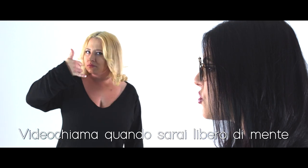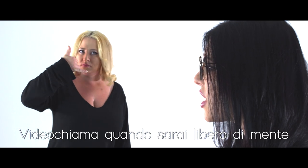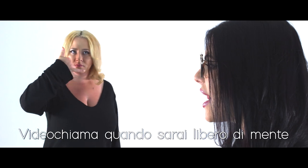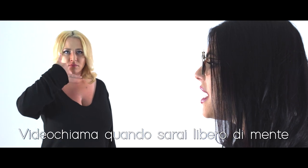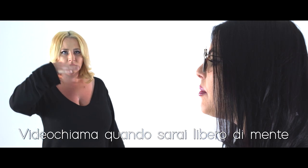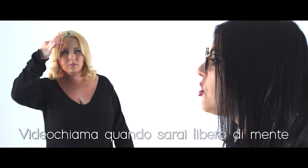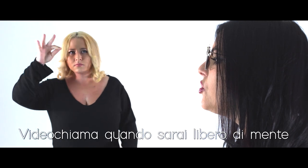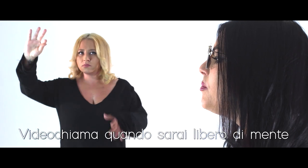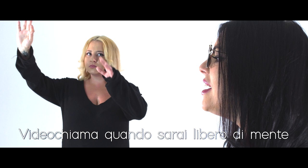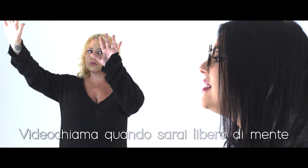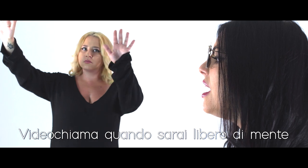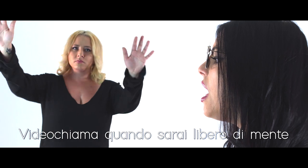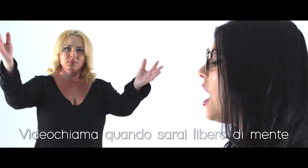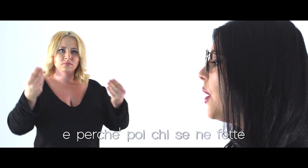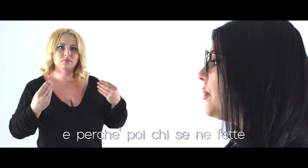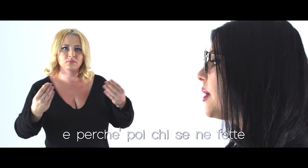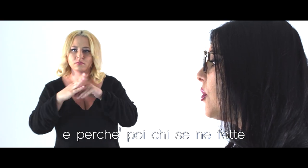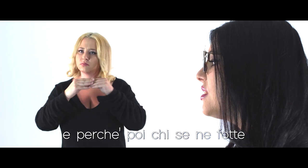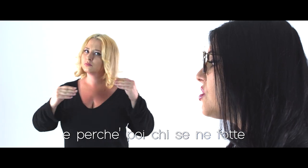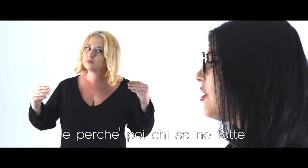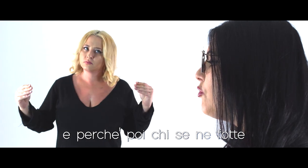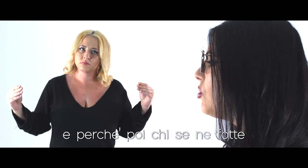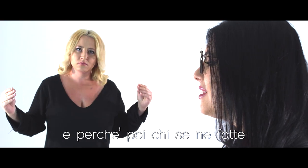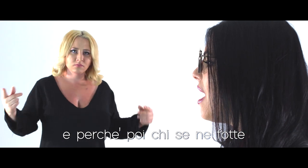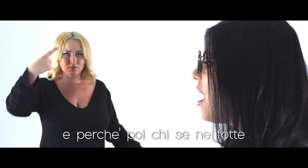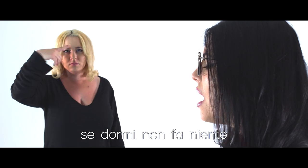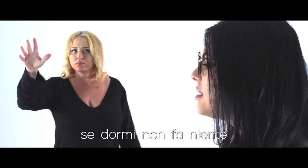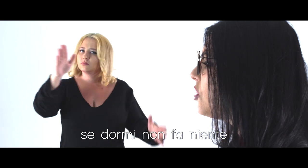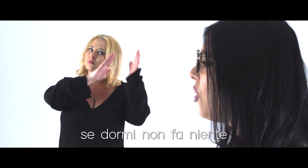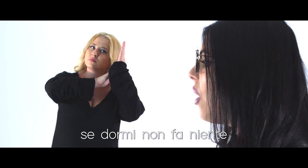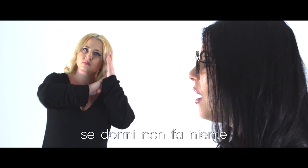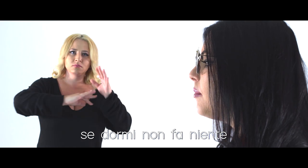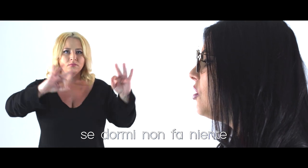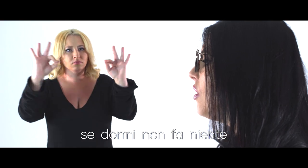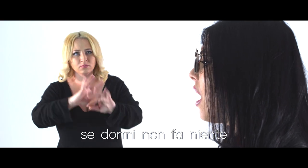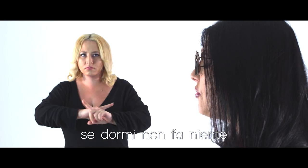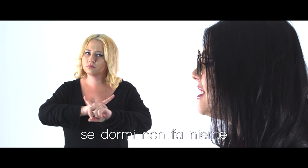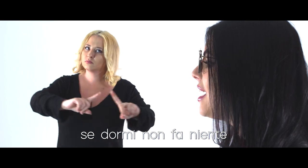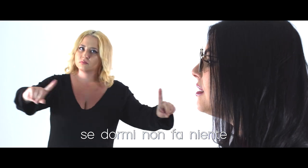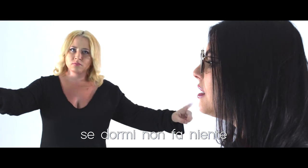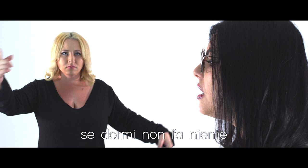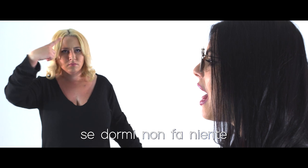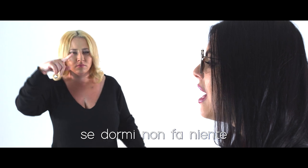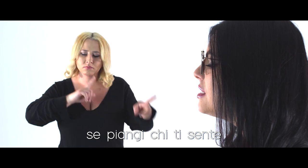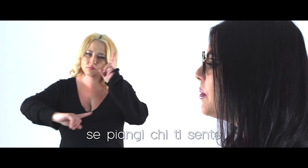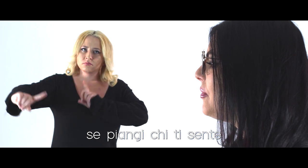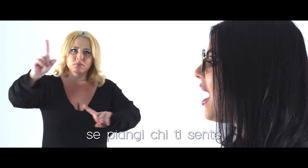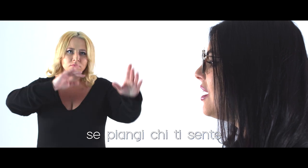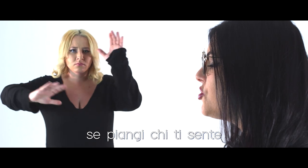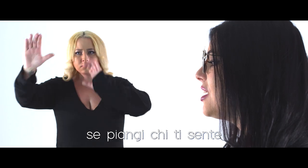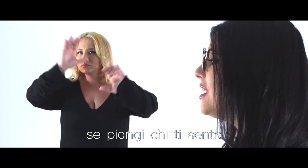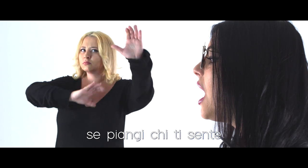Videochiama quando sarai libero di mente, e perché poi chi se ne fotte se dormi non fa niente,